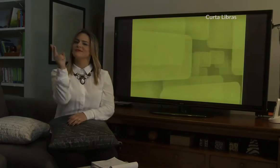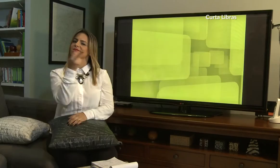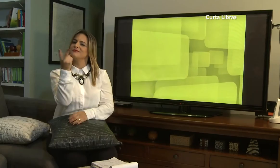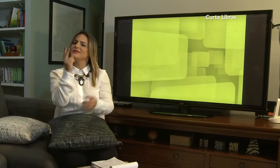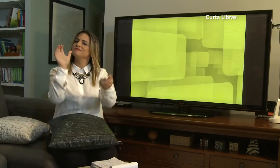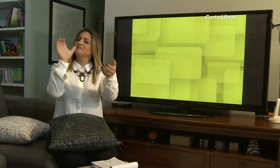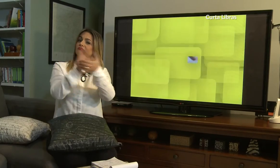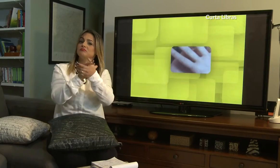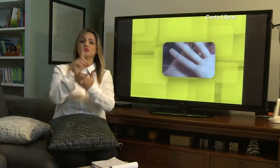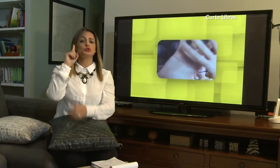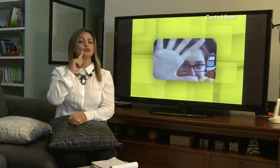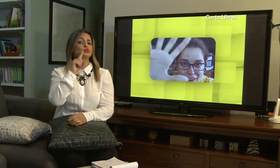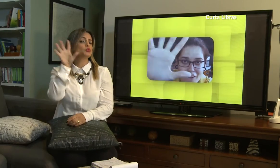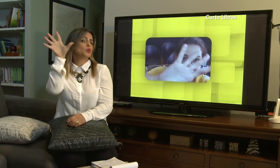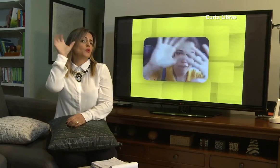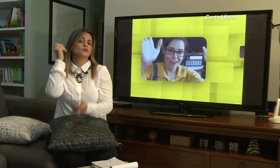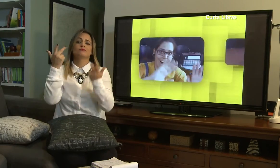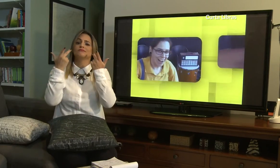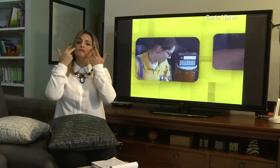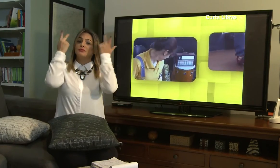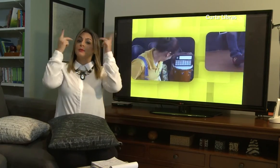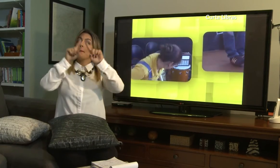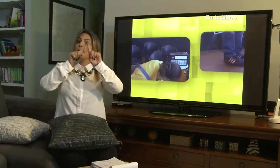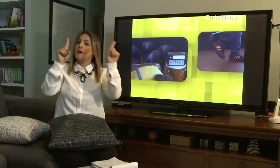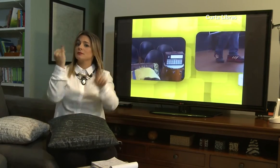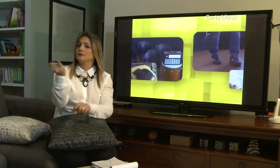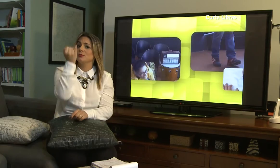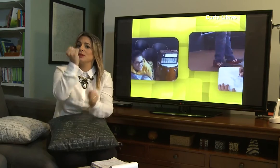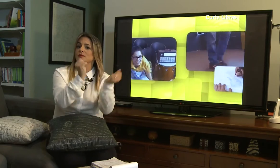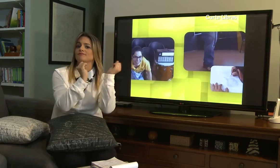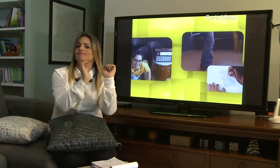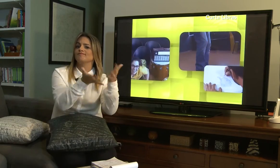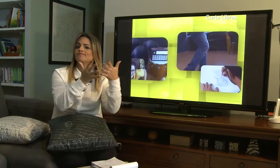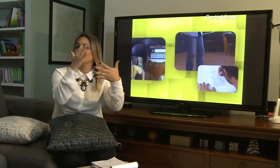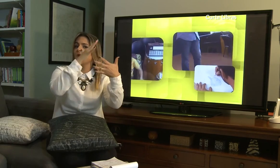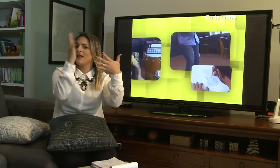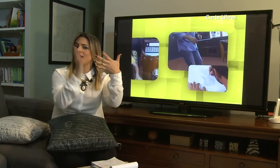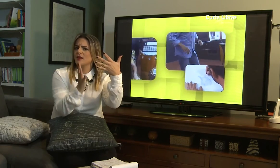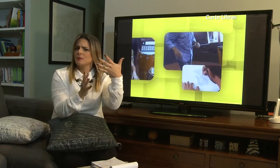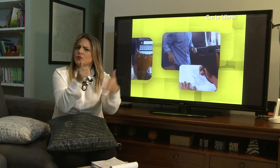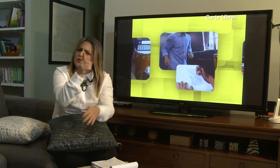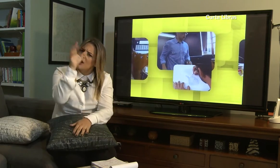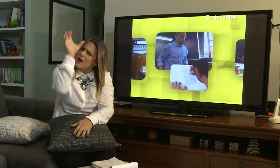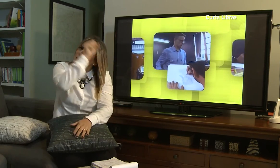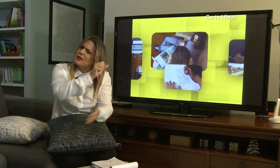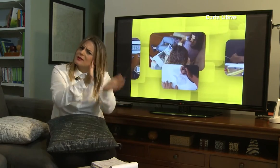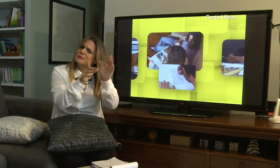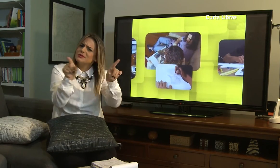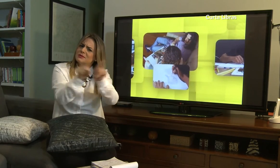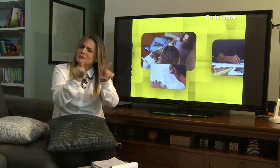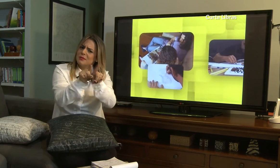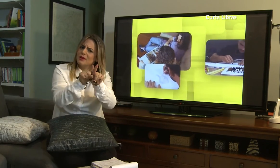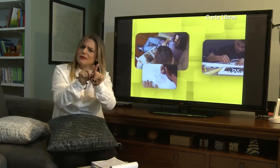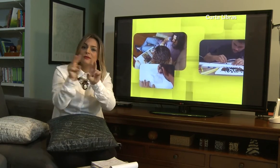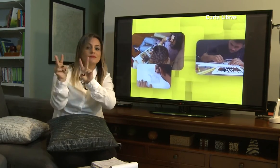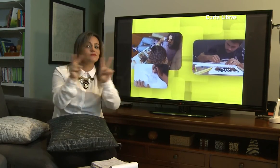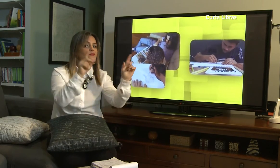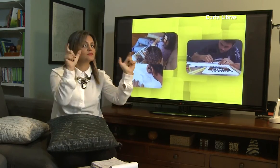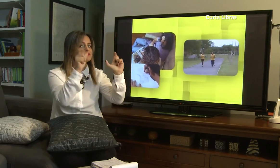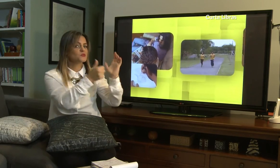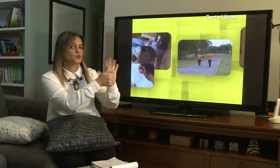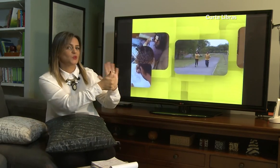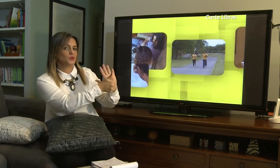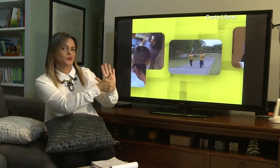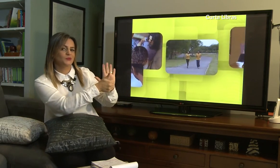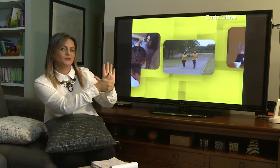Viram como os surdos e ouvintes se relacionam utilizando a língua de sinais? E você, já aprendeu Libras? Acompanhe então